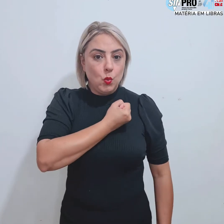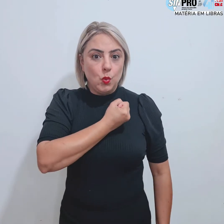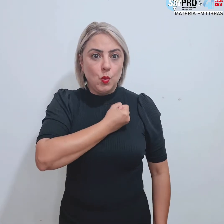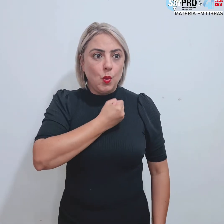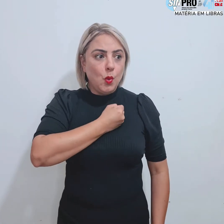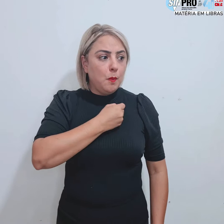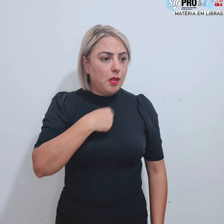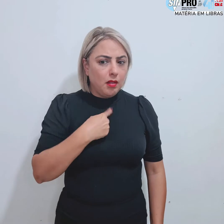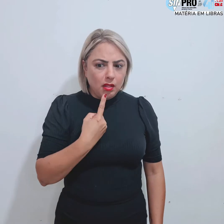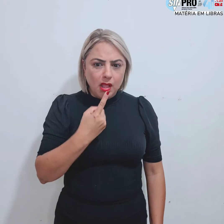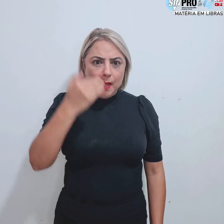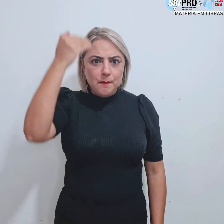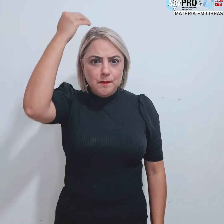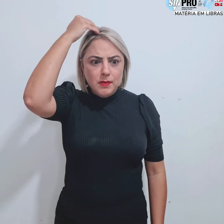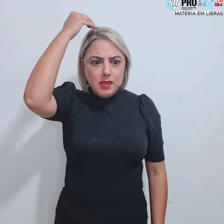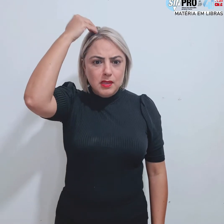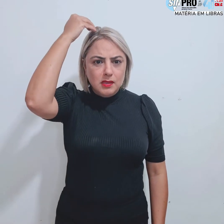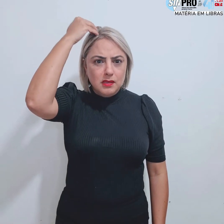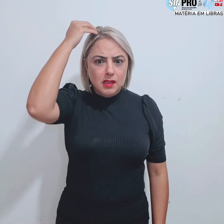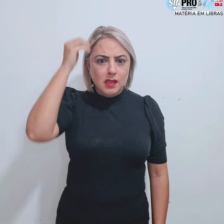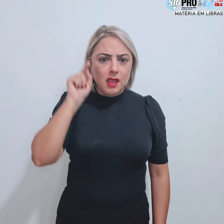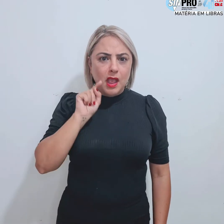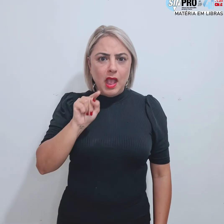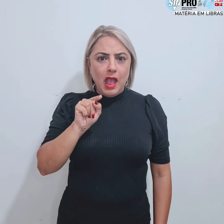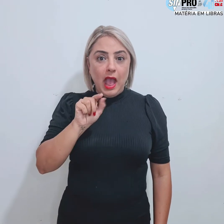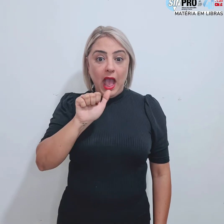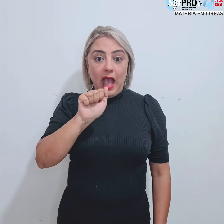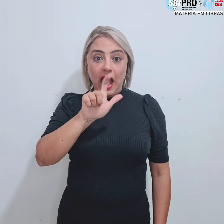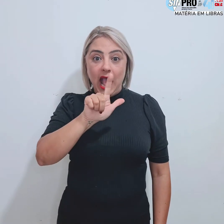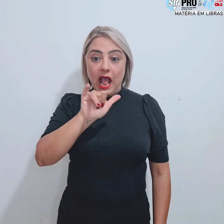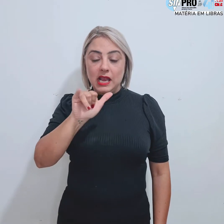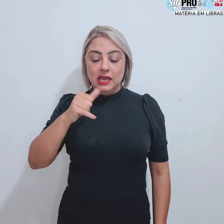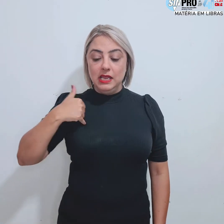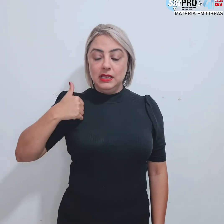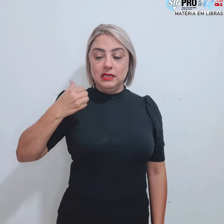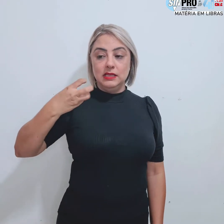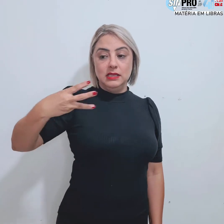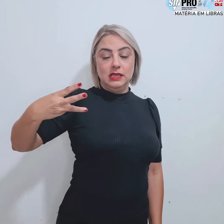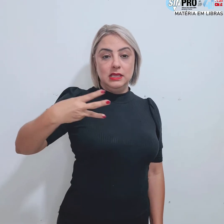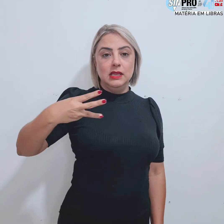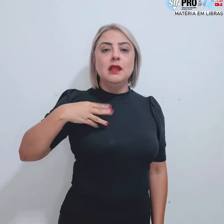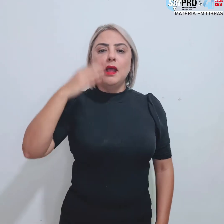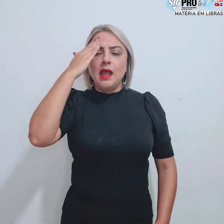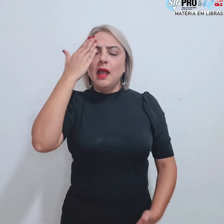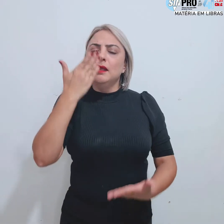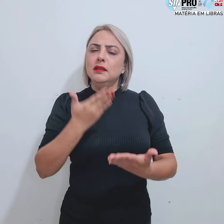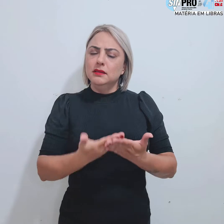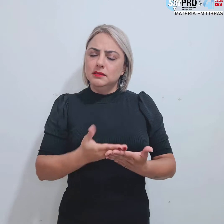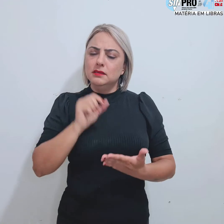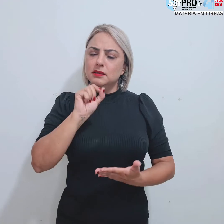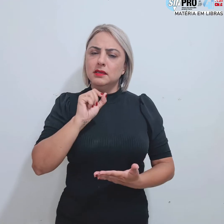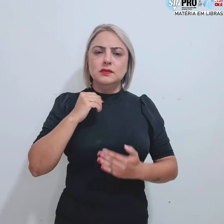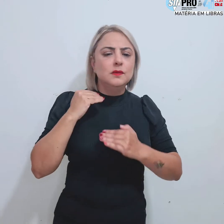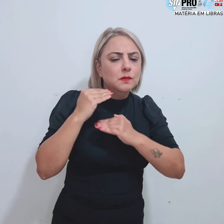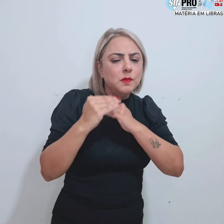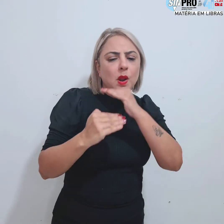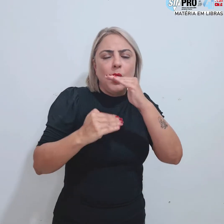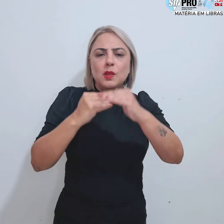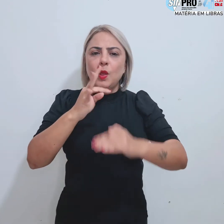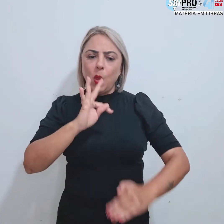assustadores, a Lee Nassif, de 33 anos, acredita que seu processo de